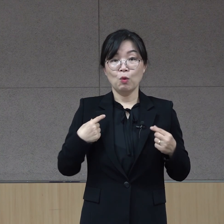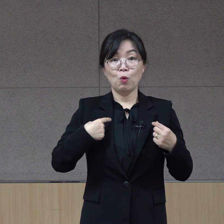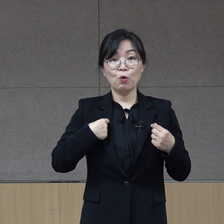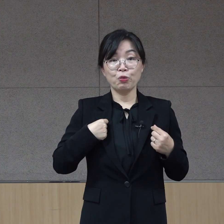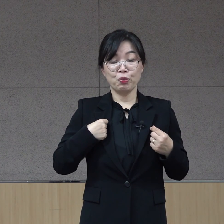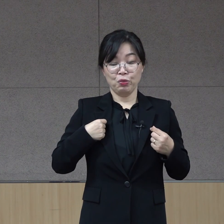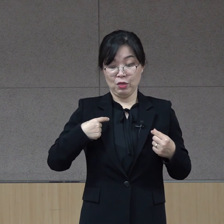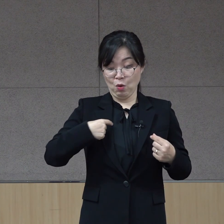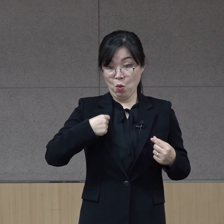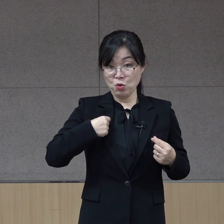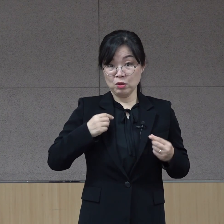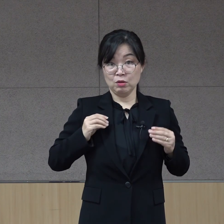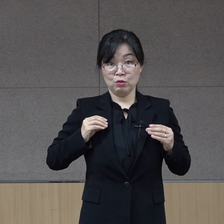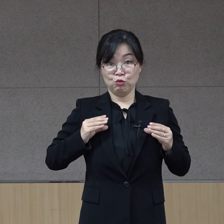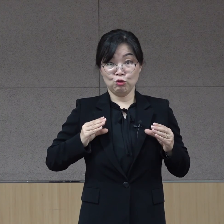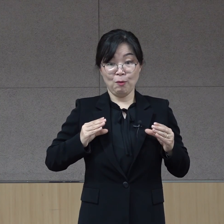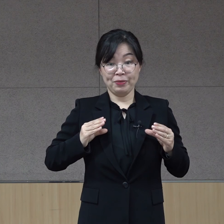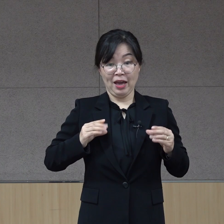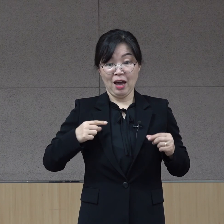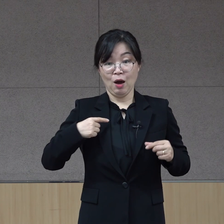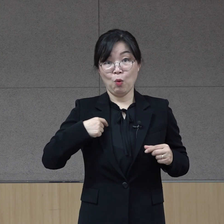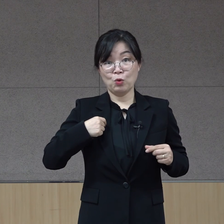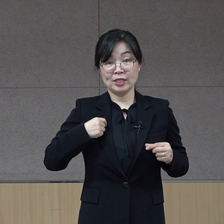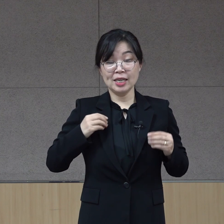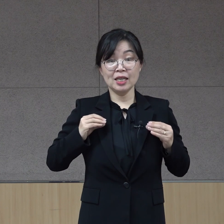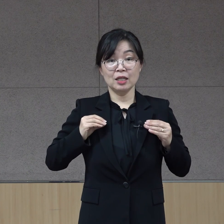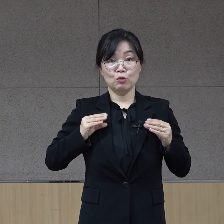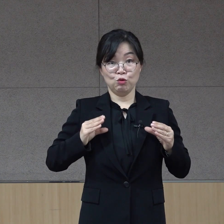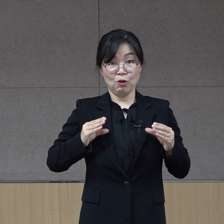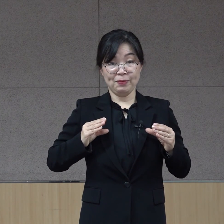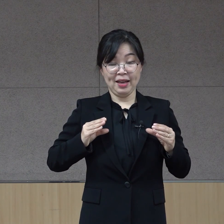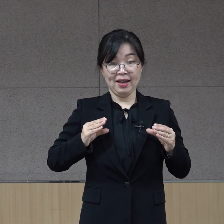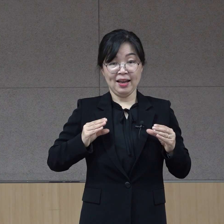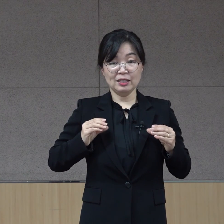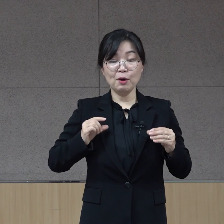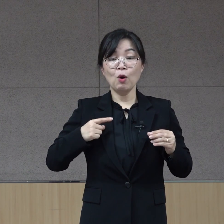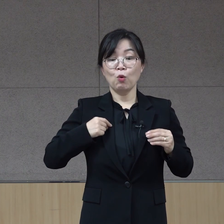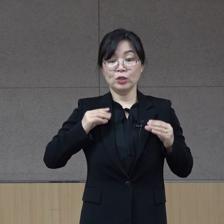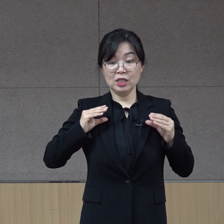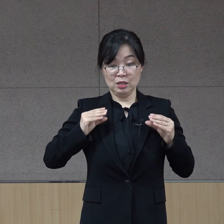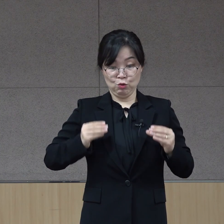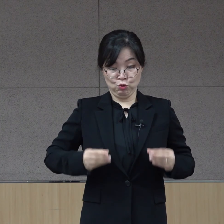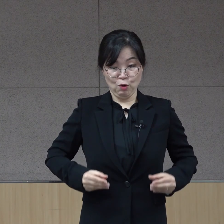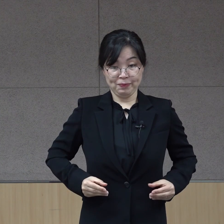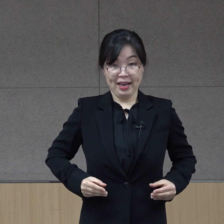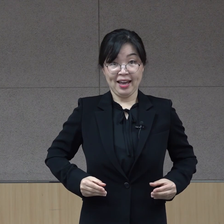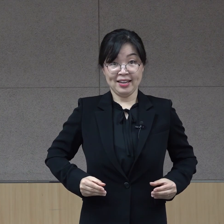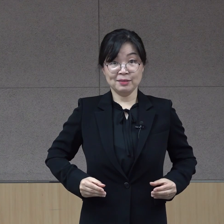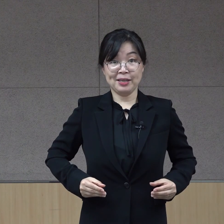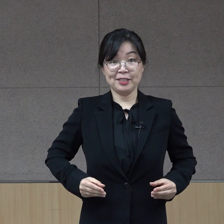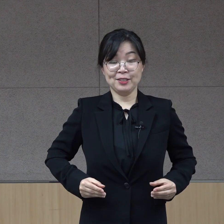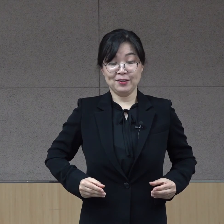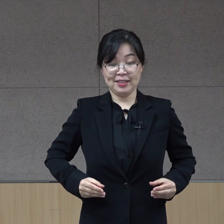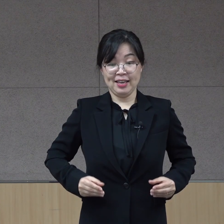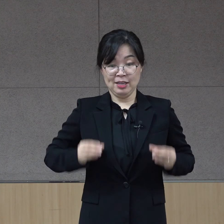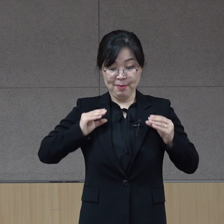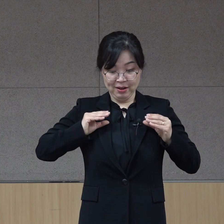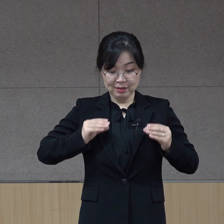옷, 두껍다. 옷이 두껍다. 아니면 옷이 두껍다. 이렇게 되겠죠? 네. 이만큼